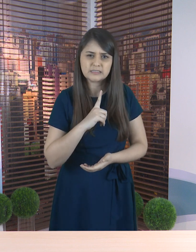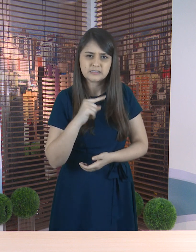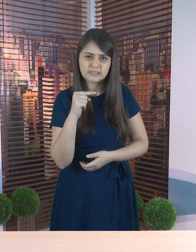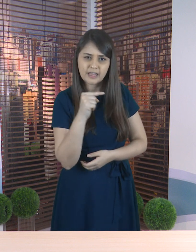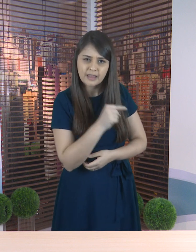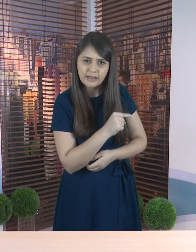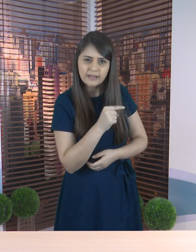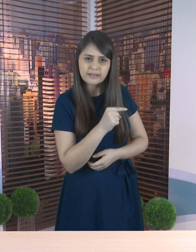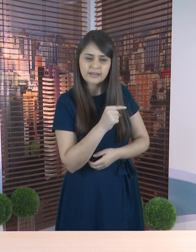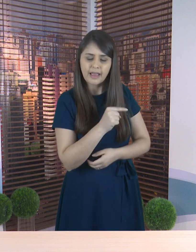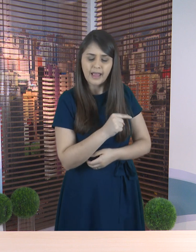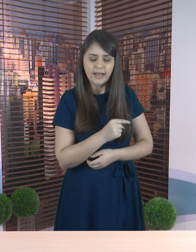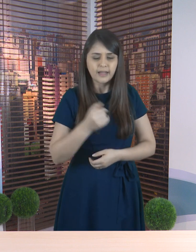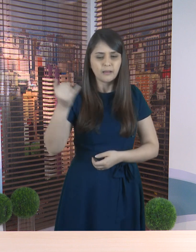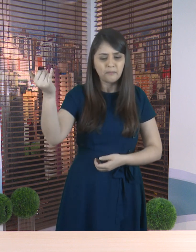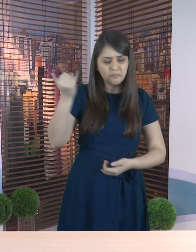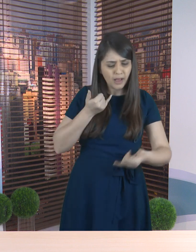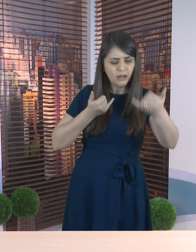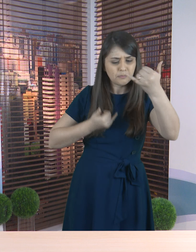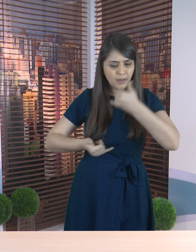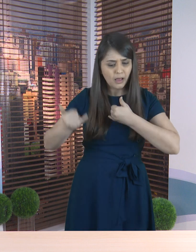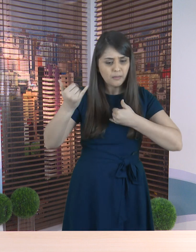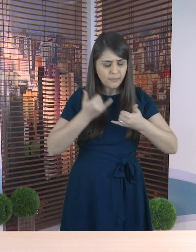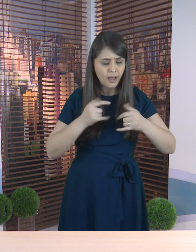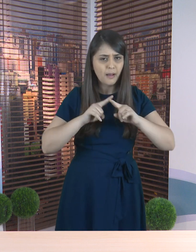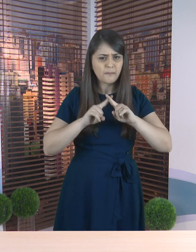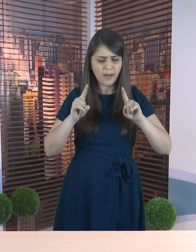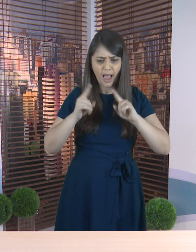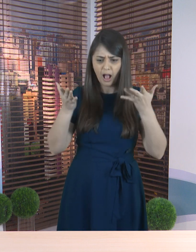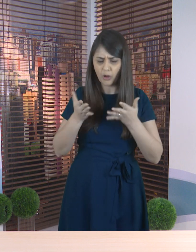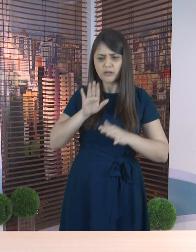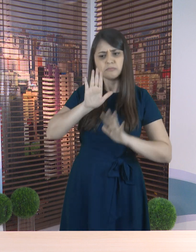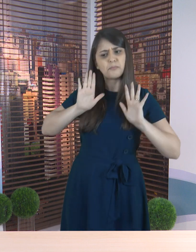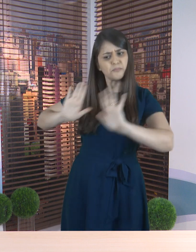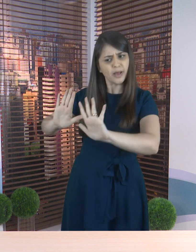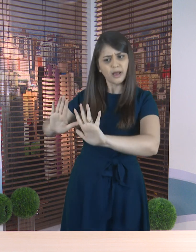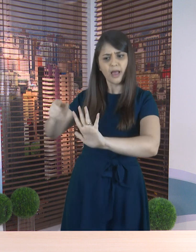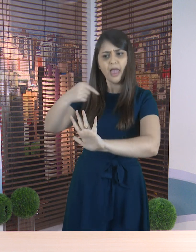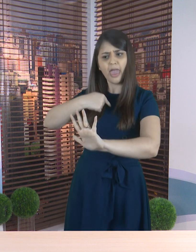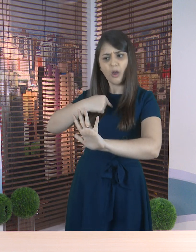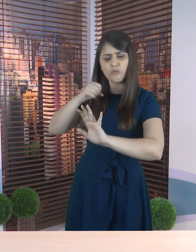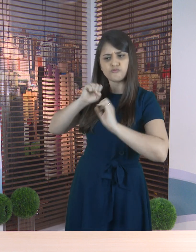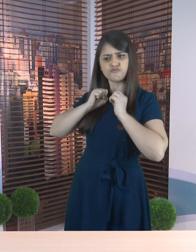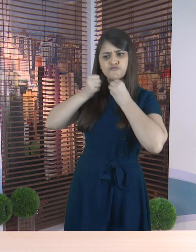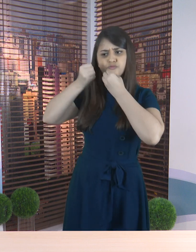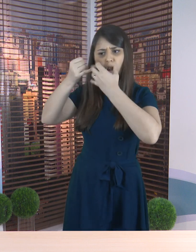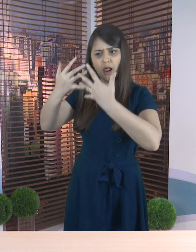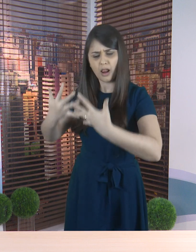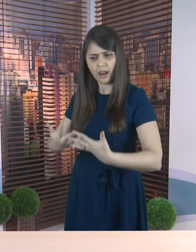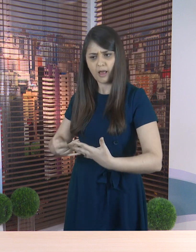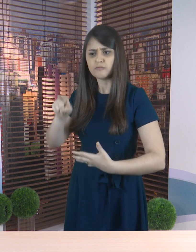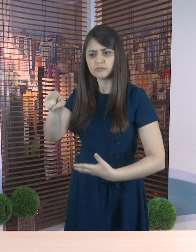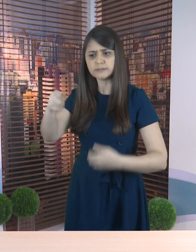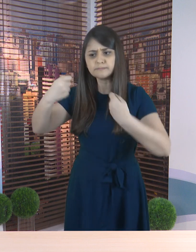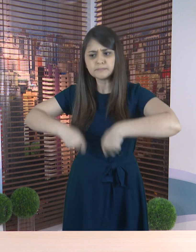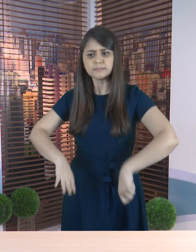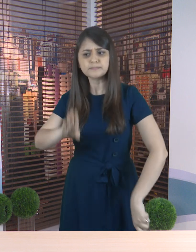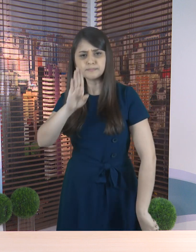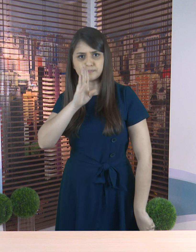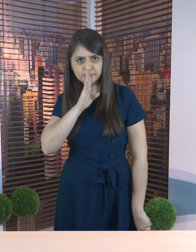ouvirem. Eles precisavam ficar em silêncio para ouvir a pergunta de Jó. E assim, no capítulo